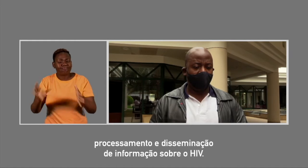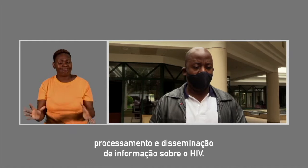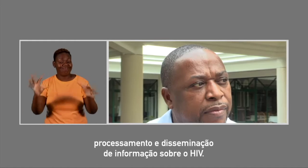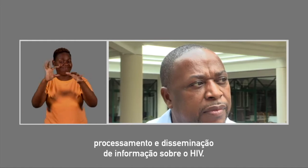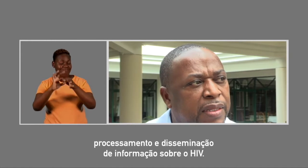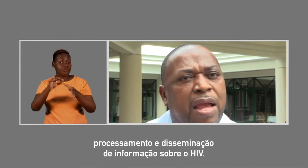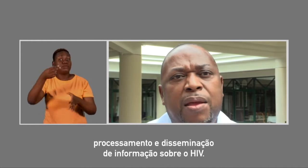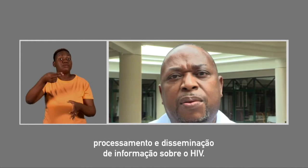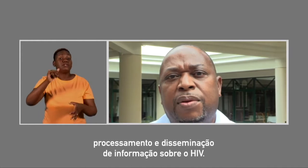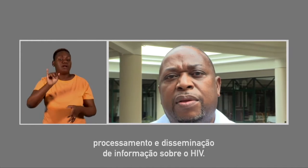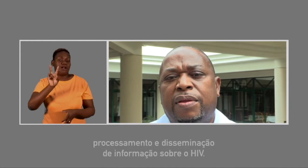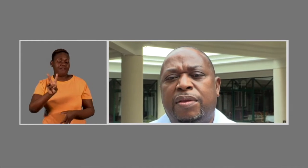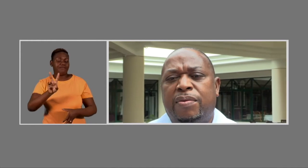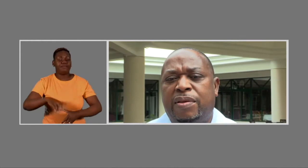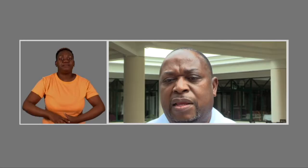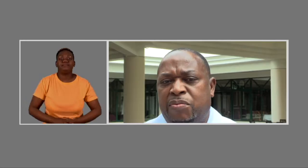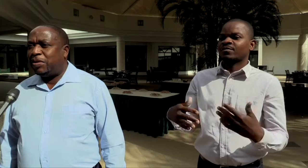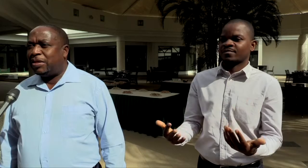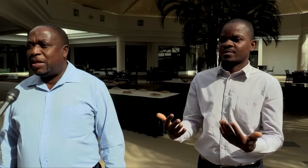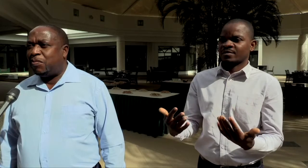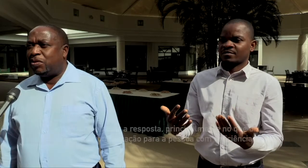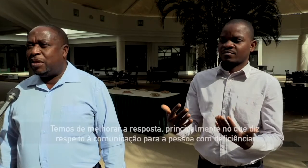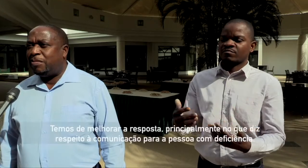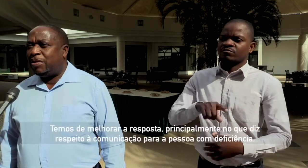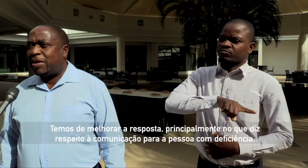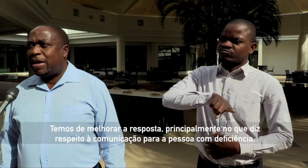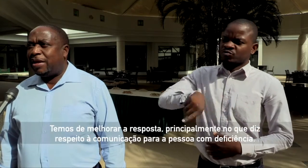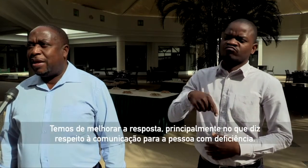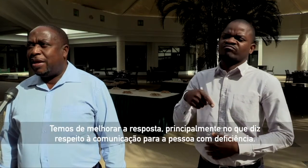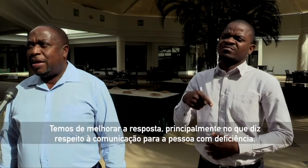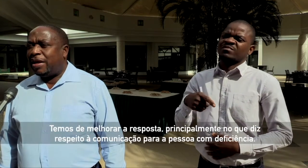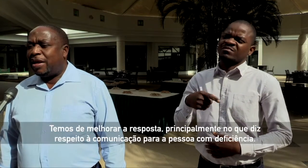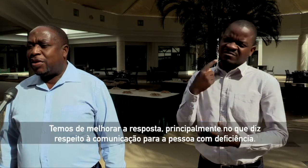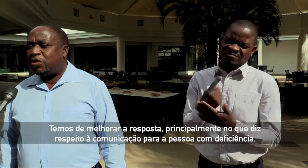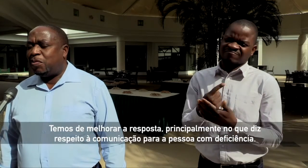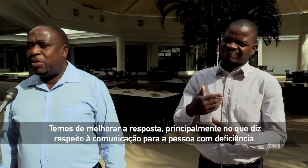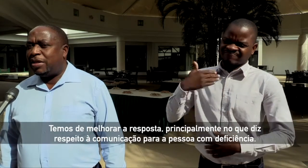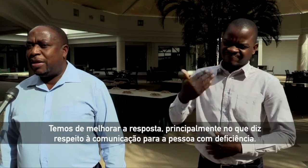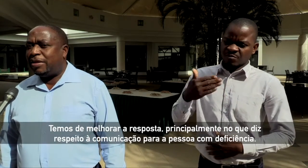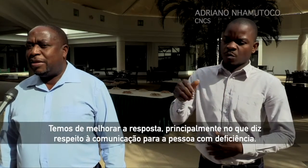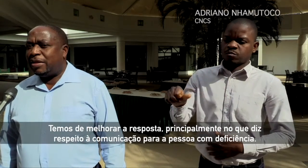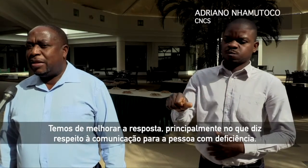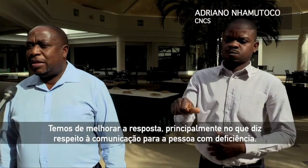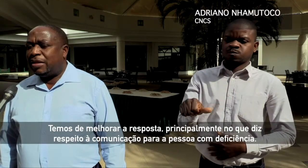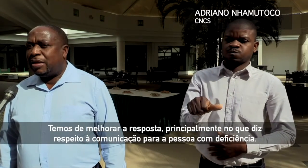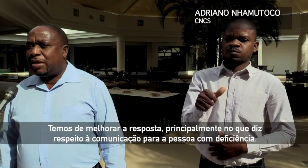relacionada com o HIV. Precisamos de melhorar a resposta,